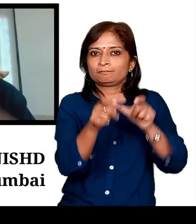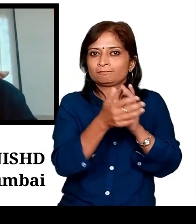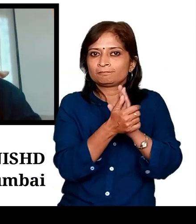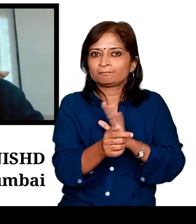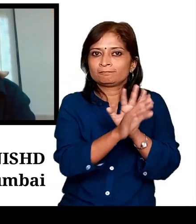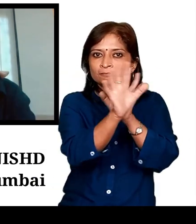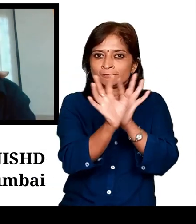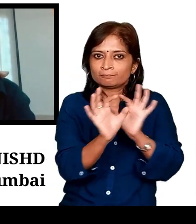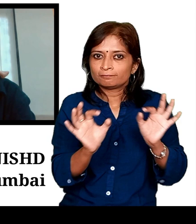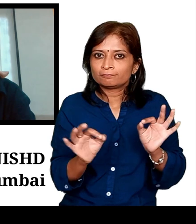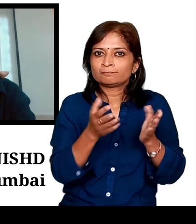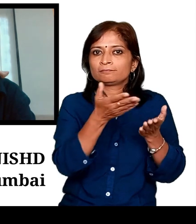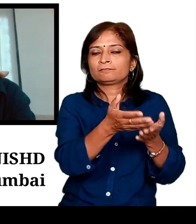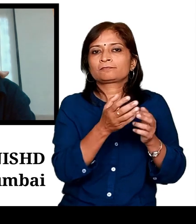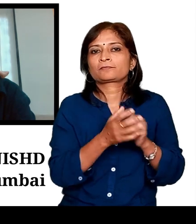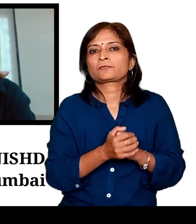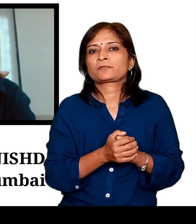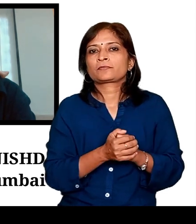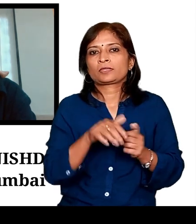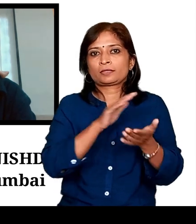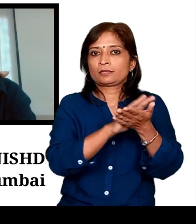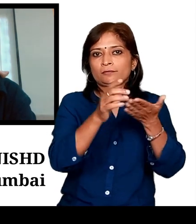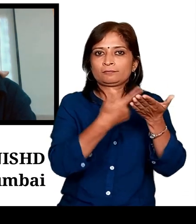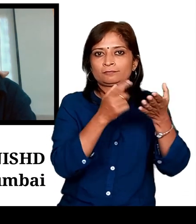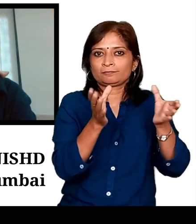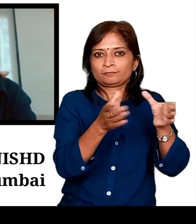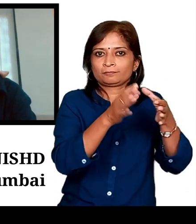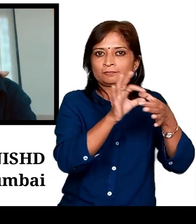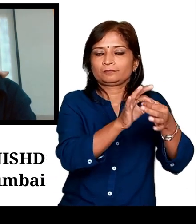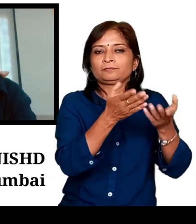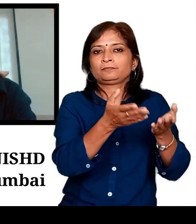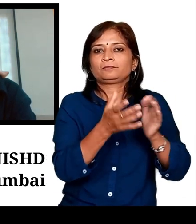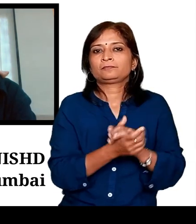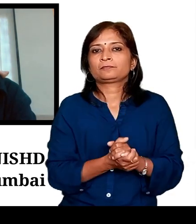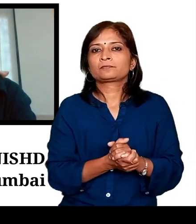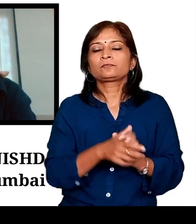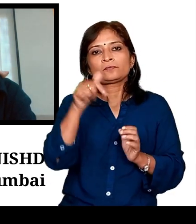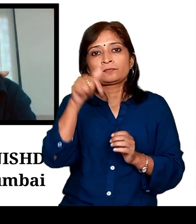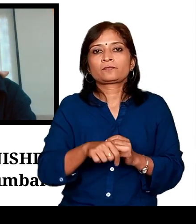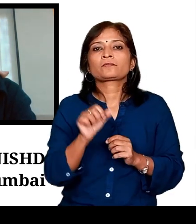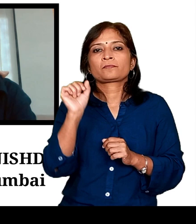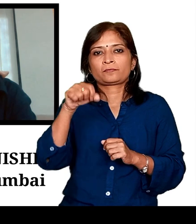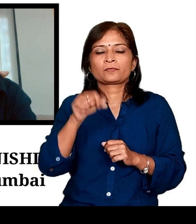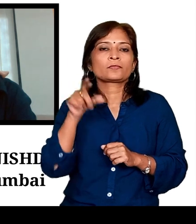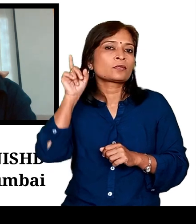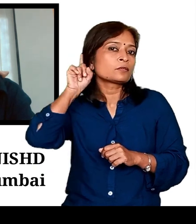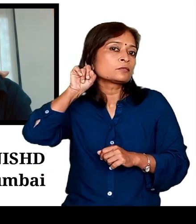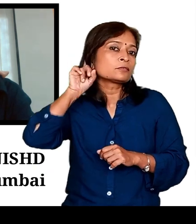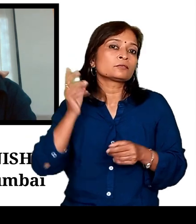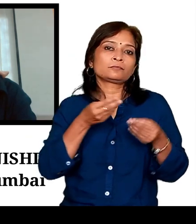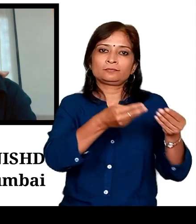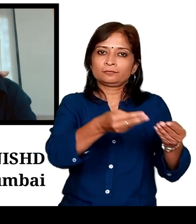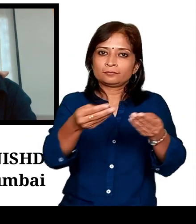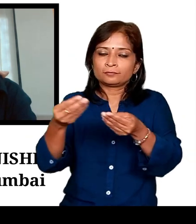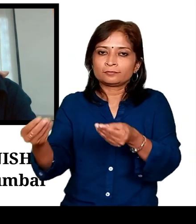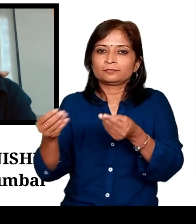और एचआर है ना सर? जी जी, हियरिंग एड इंस्ट्रूमेंट देते हैं। हाँ जी,